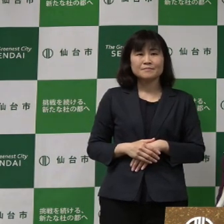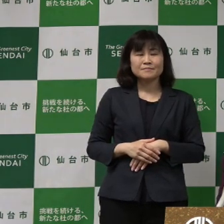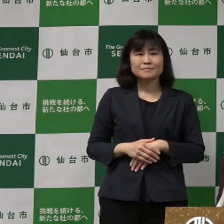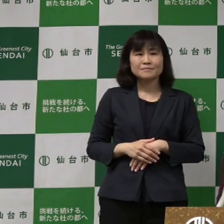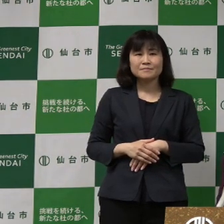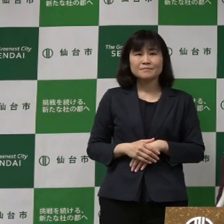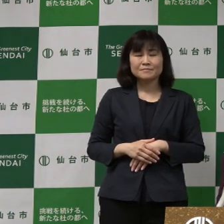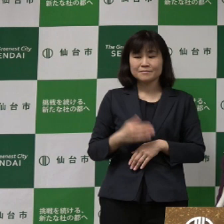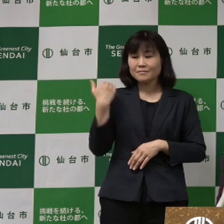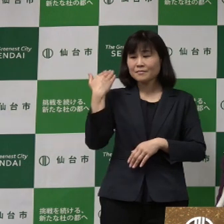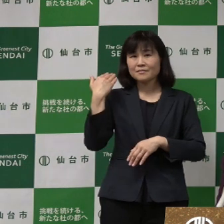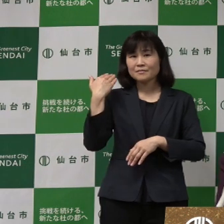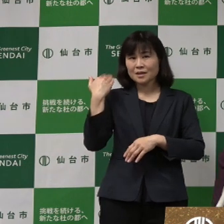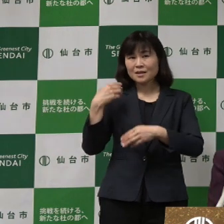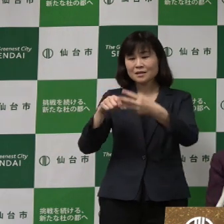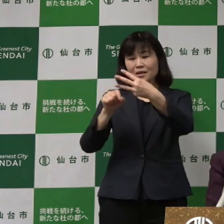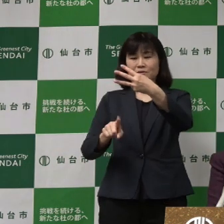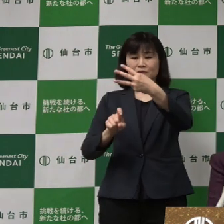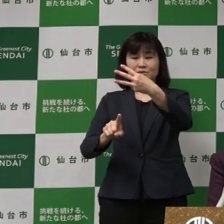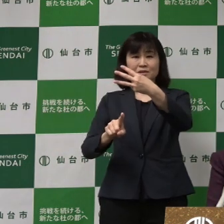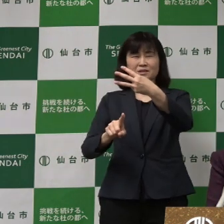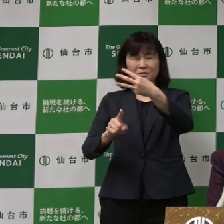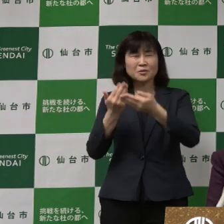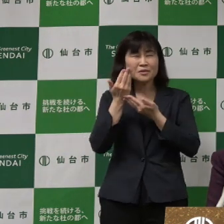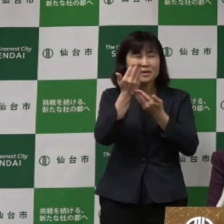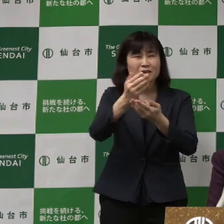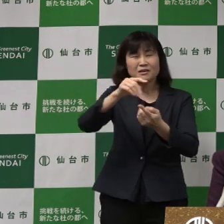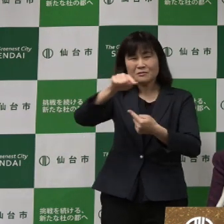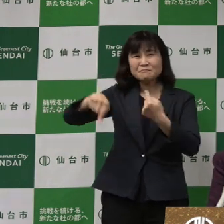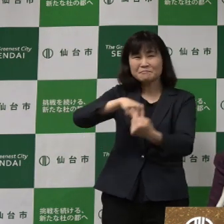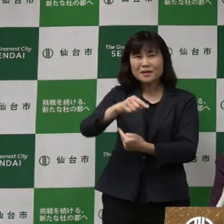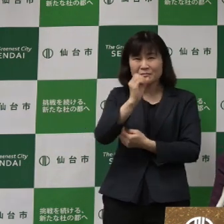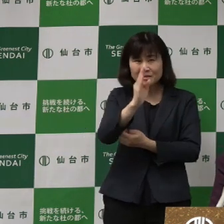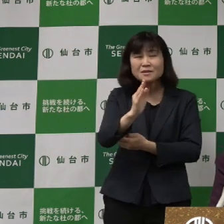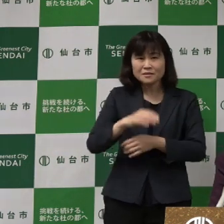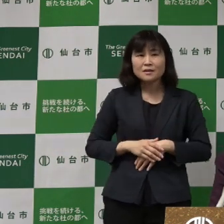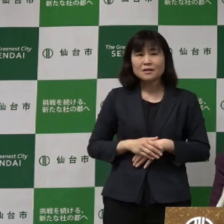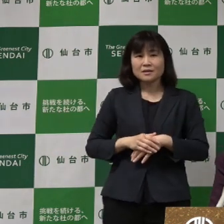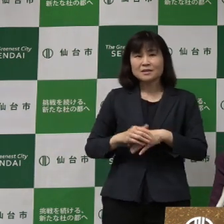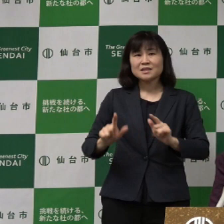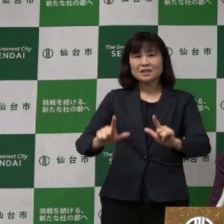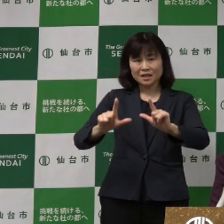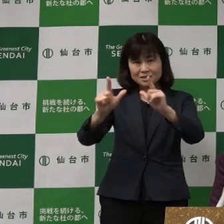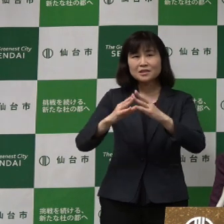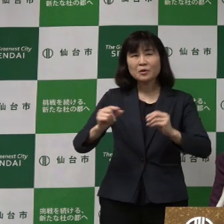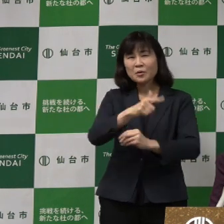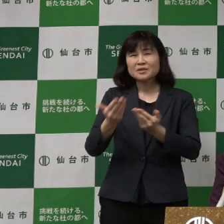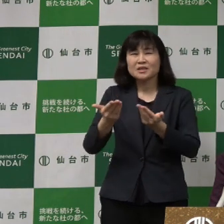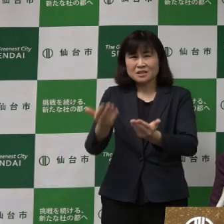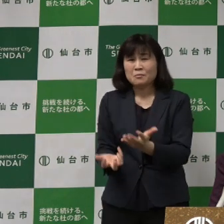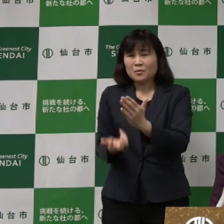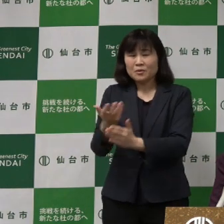3月19日にも伺ったんですけれども、東日本大震災から丸11年を迎えましたけれども、改め